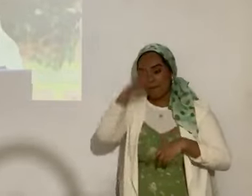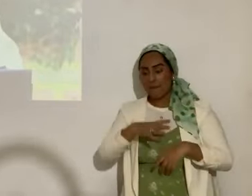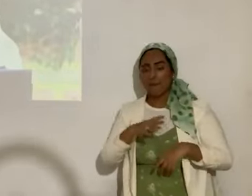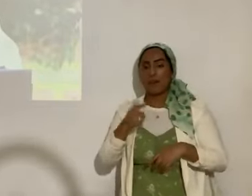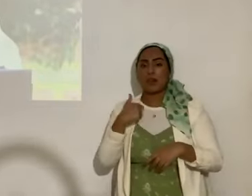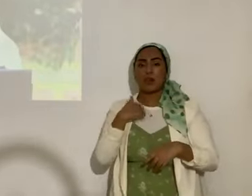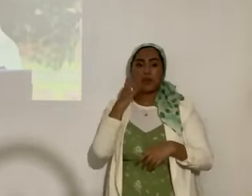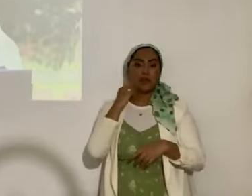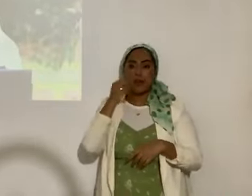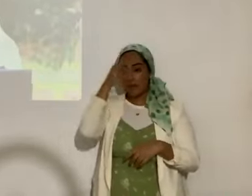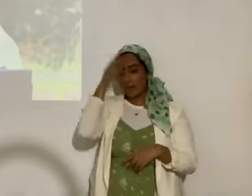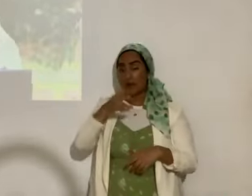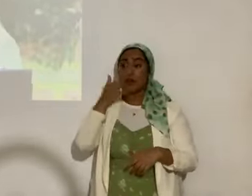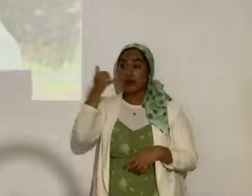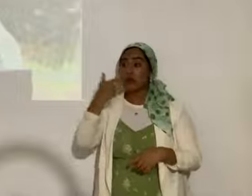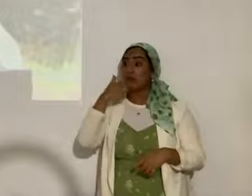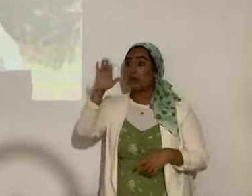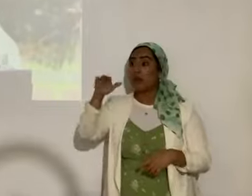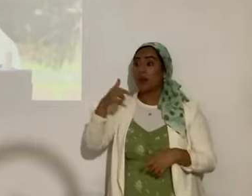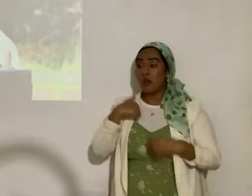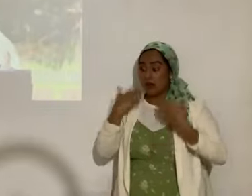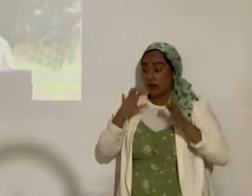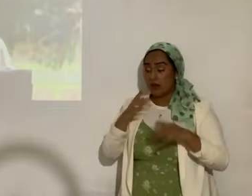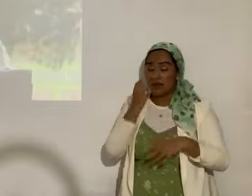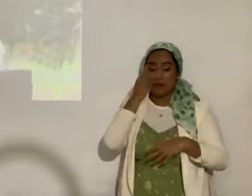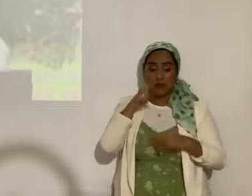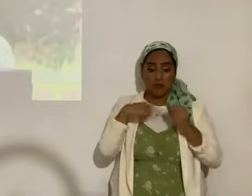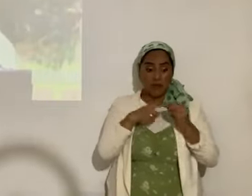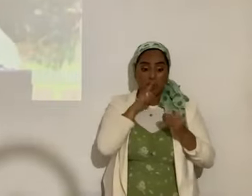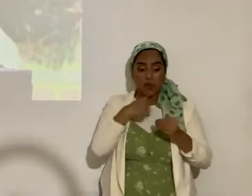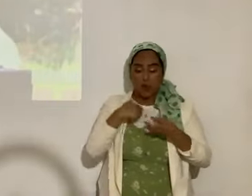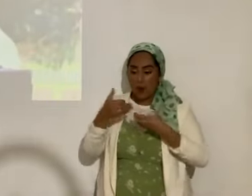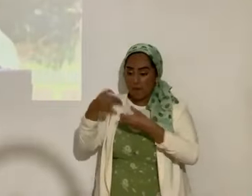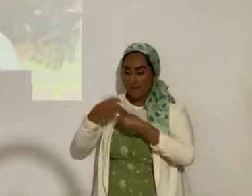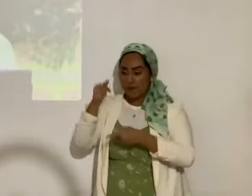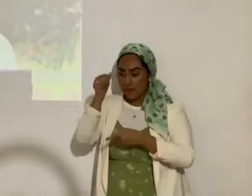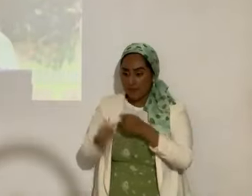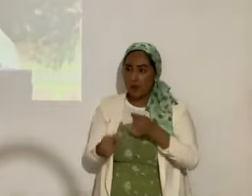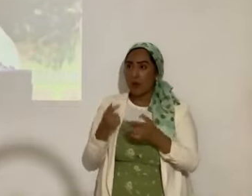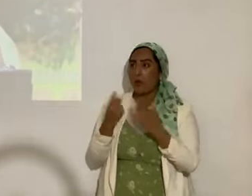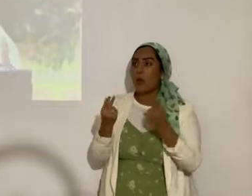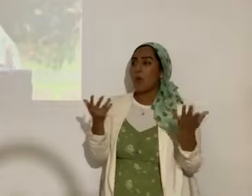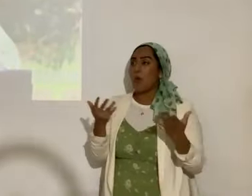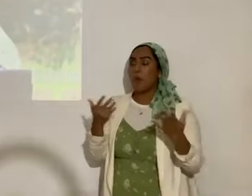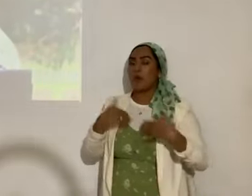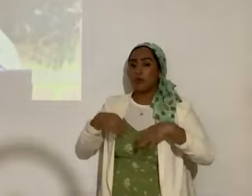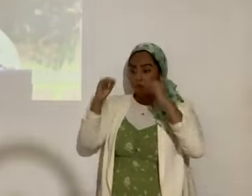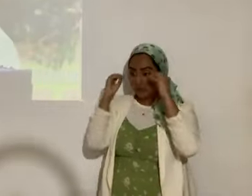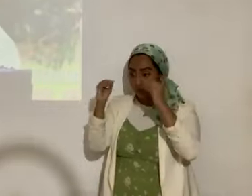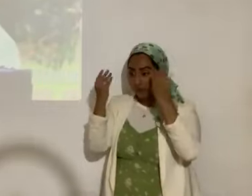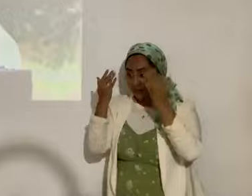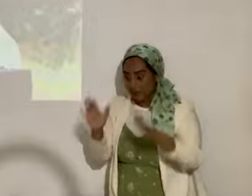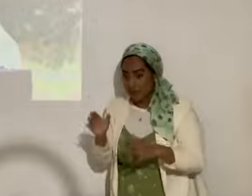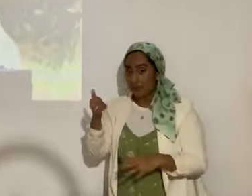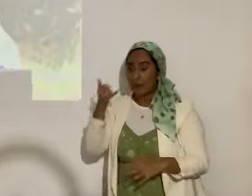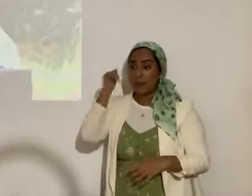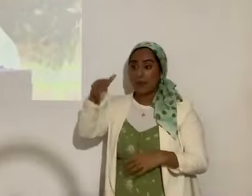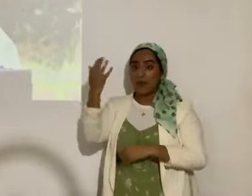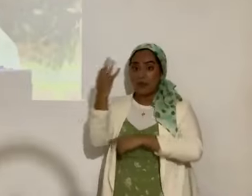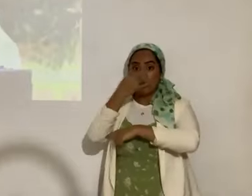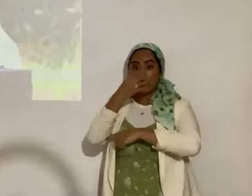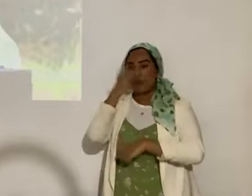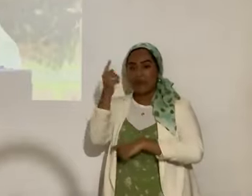me han tocado que un varón habló y dice hermanos he conocido la verdad Quiero entrar al pacto de la circulación qué hago se le ministró y él habló a